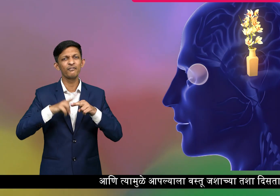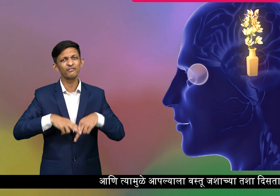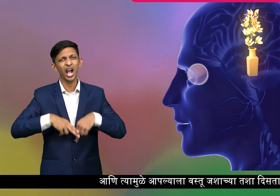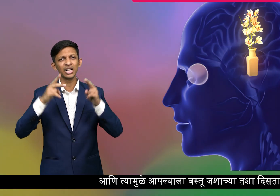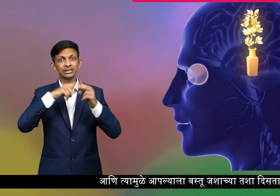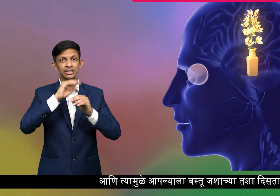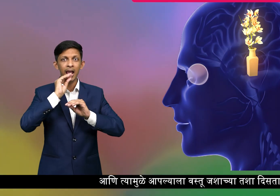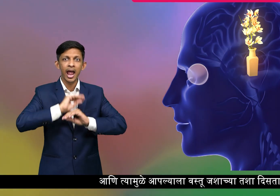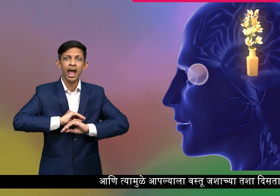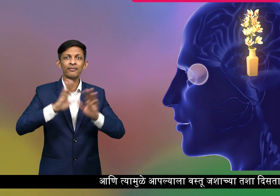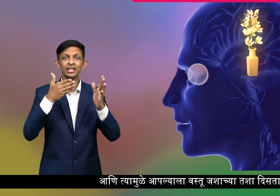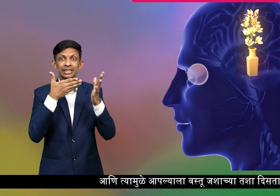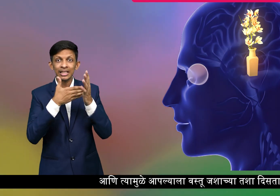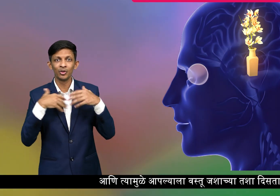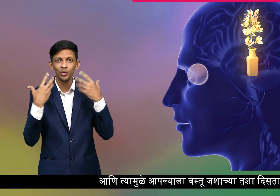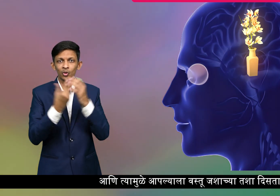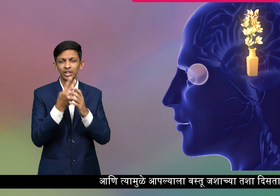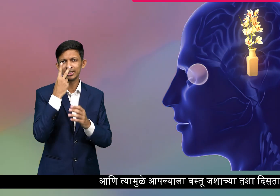तशा दिसतात.